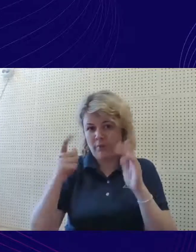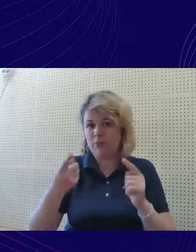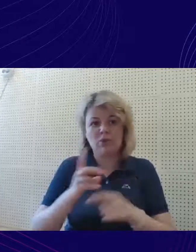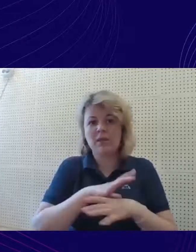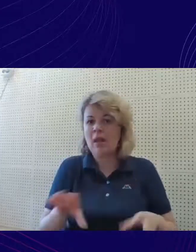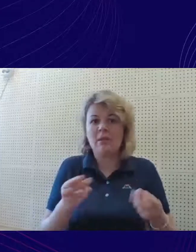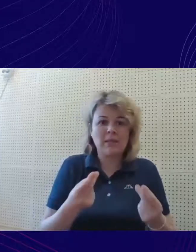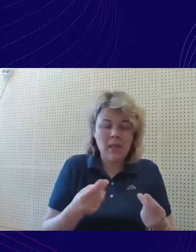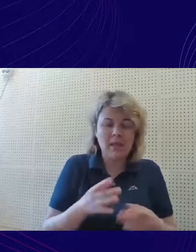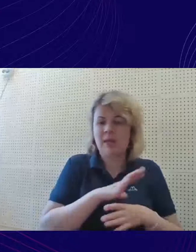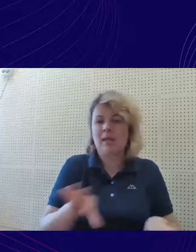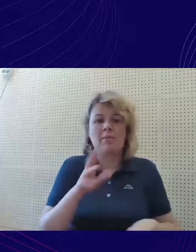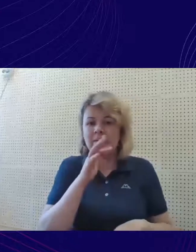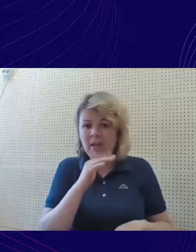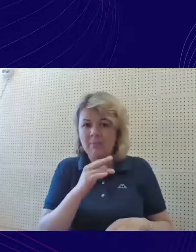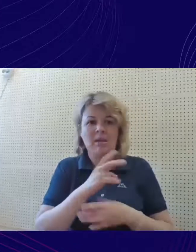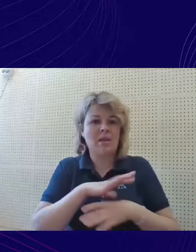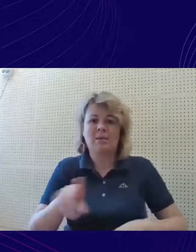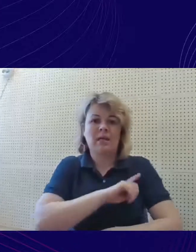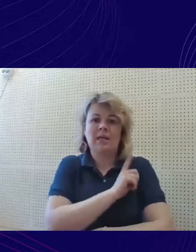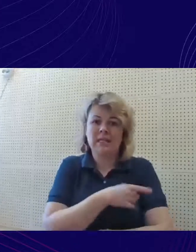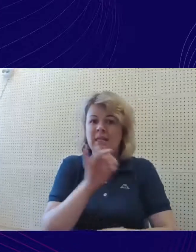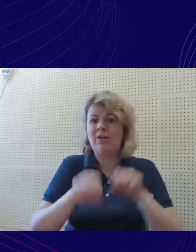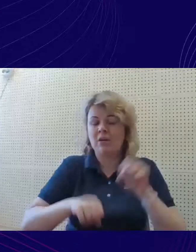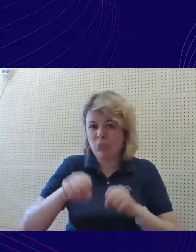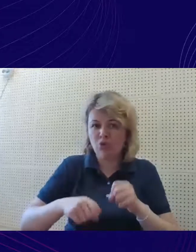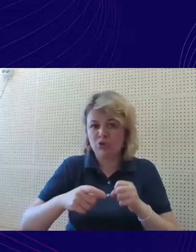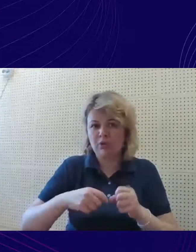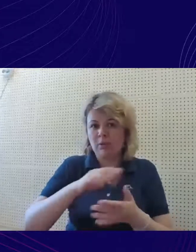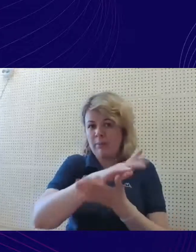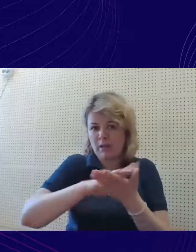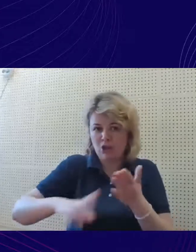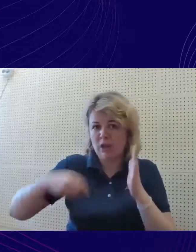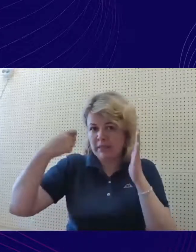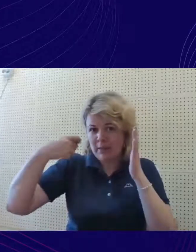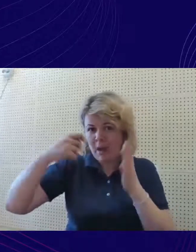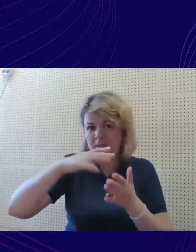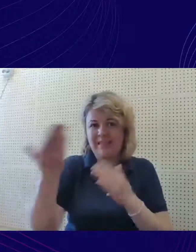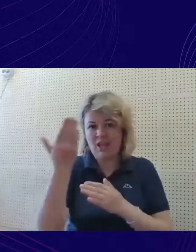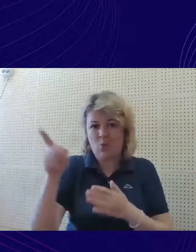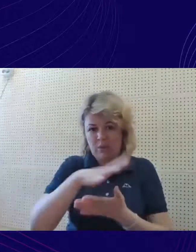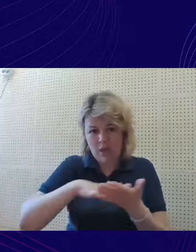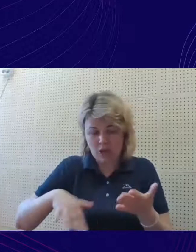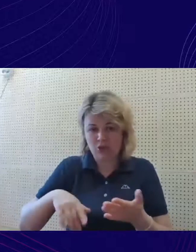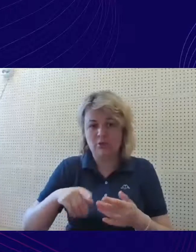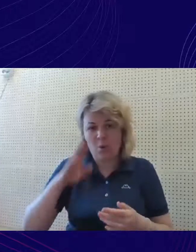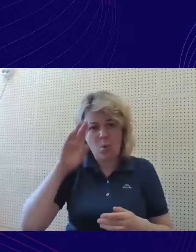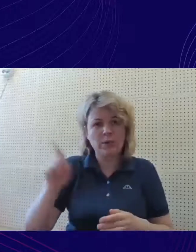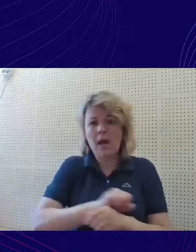времени, ни сил, ни возможности снимать кино дальше. Он остановил